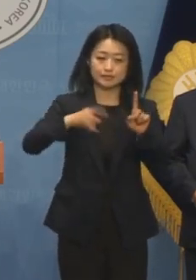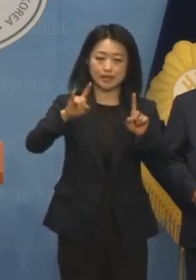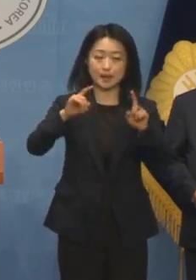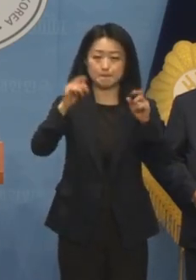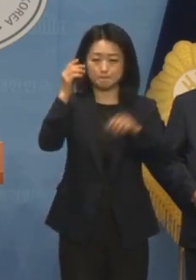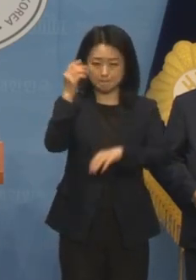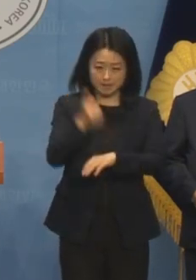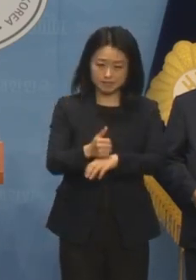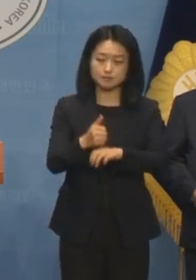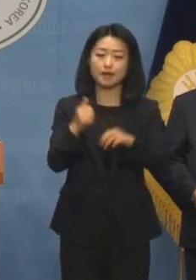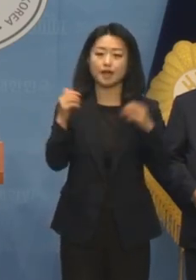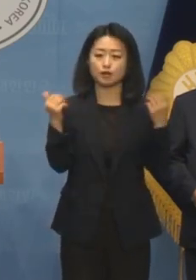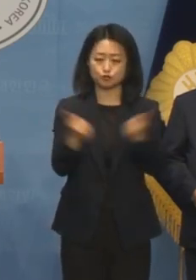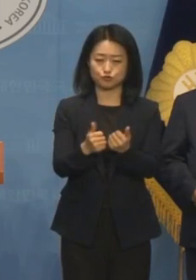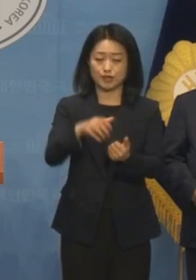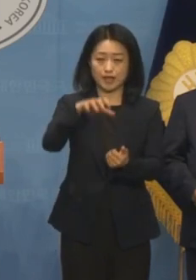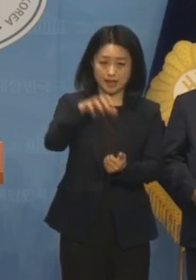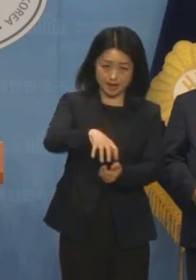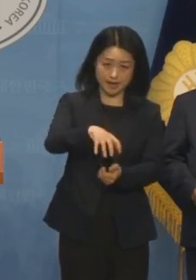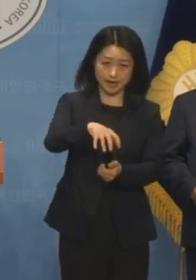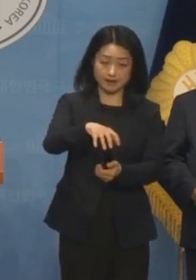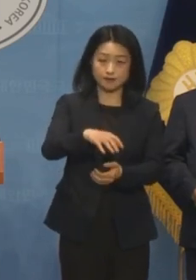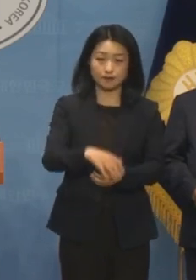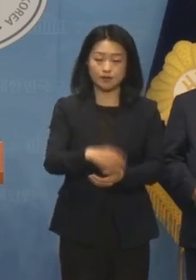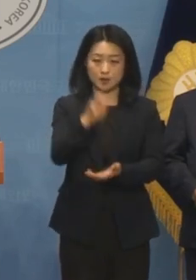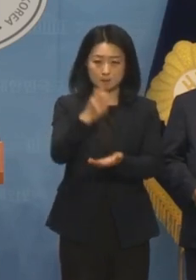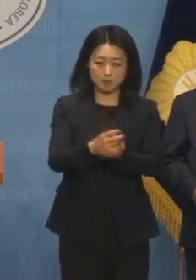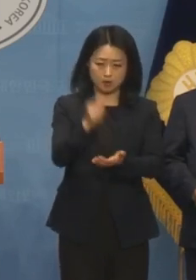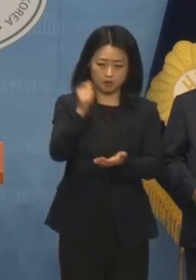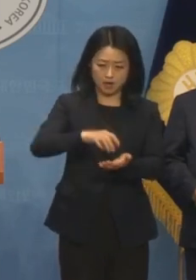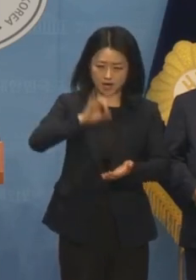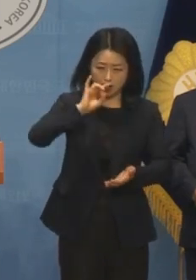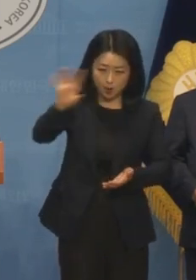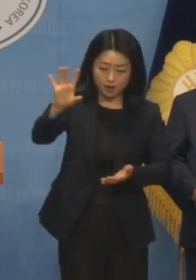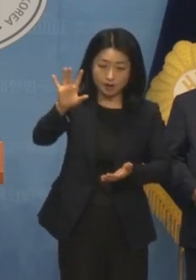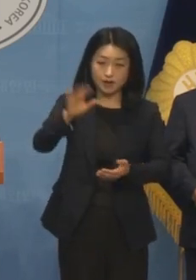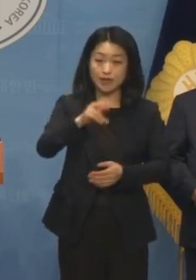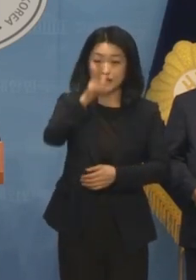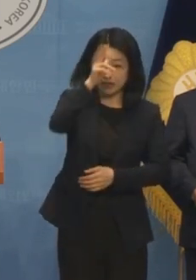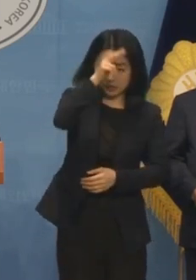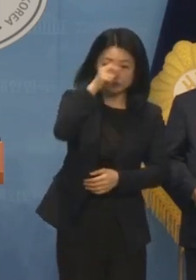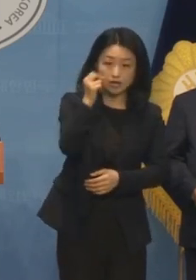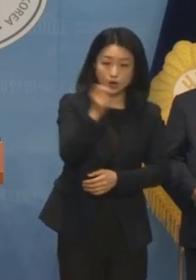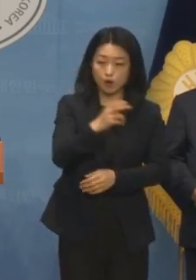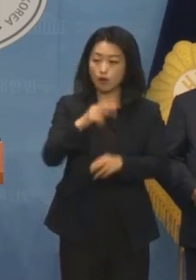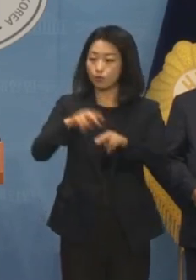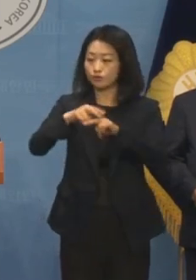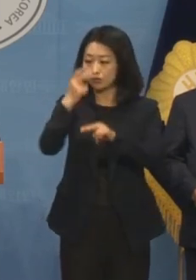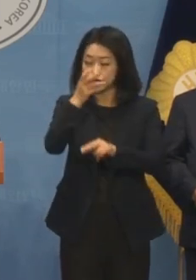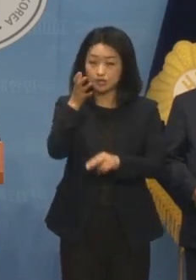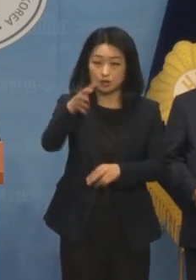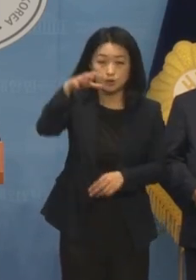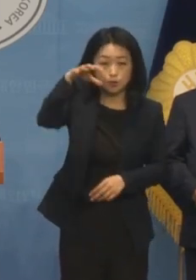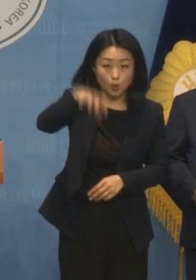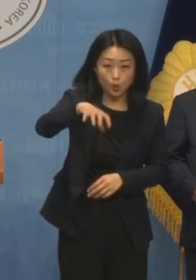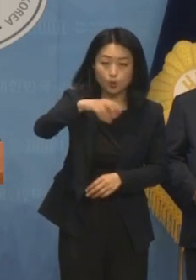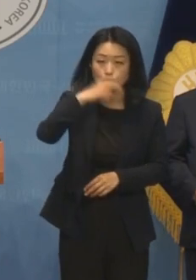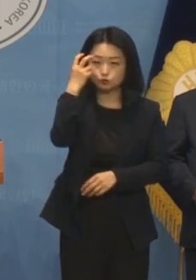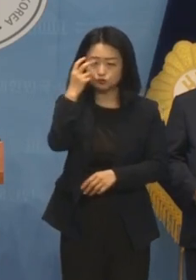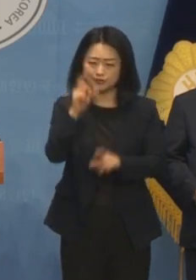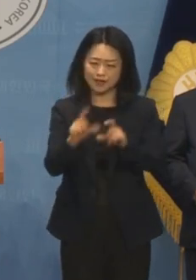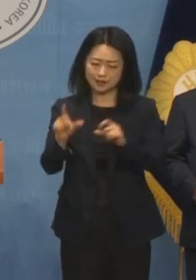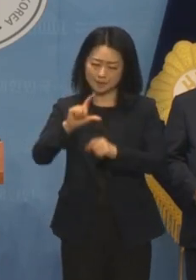마지막 국회가 되길 바랍니다. 그리고 경찰과 공수처는 의혹을 키우지 말고